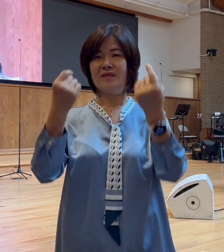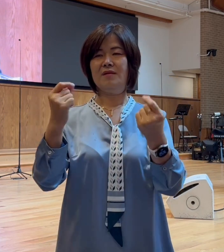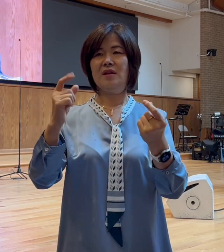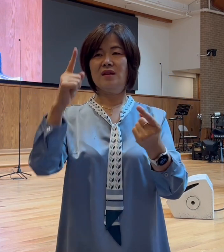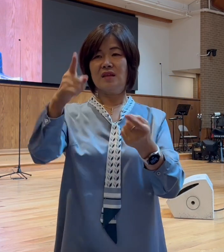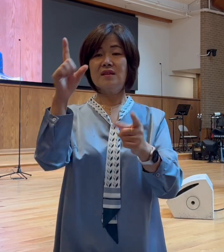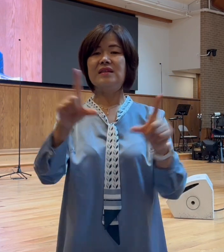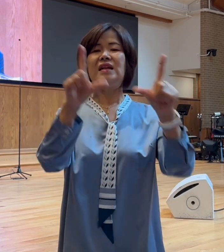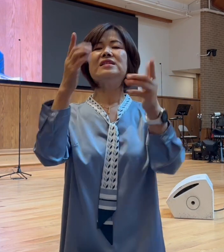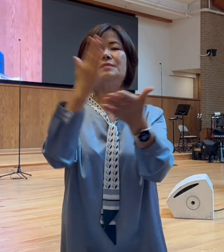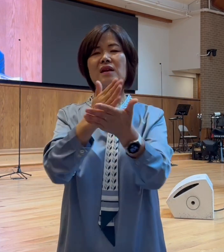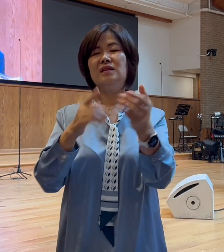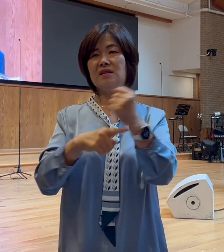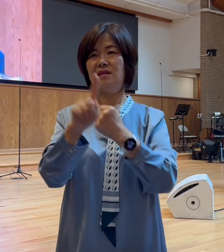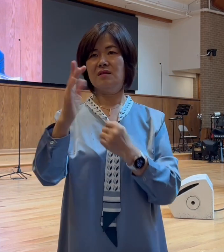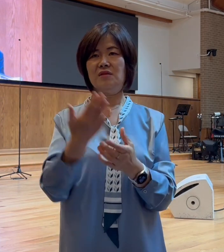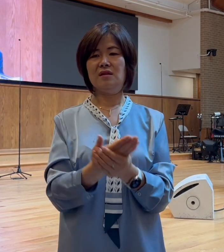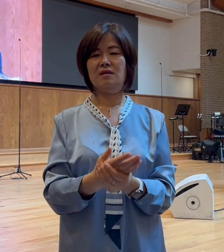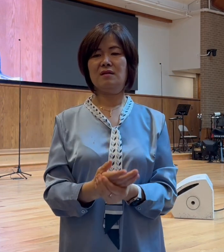살지 말라는 것이죠.